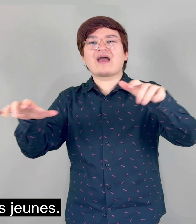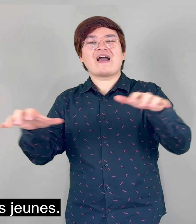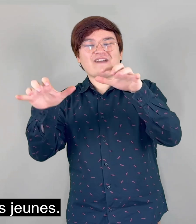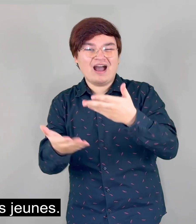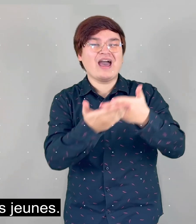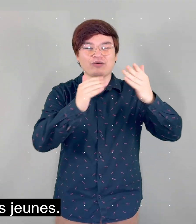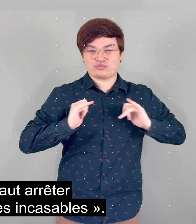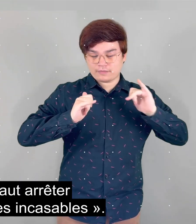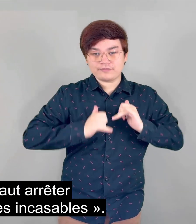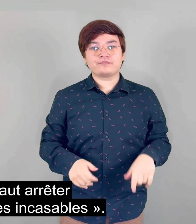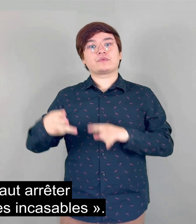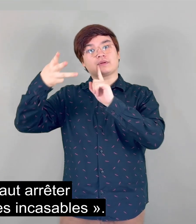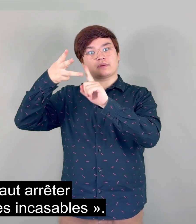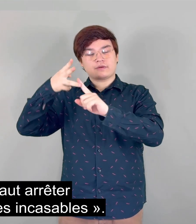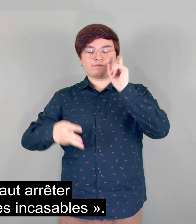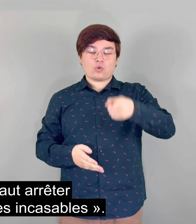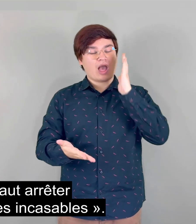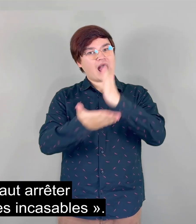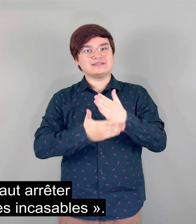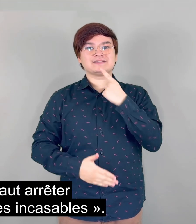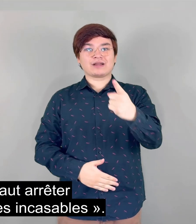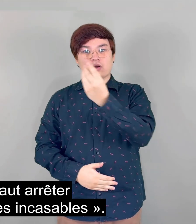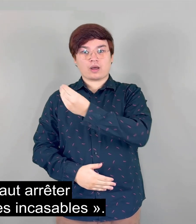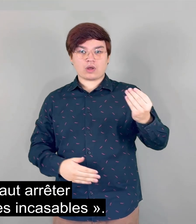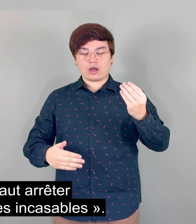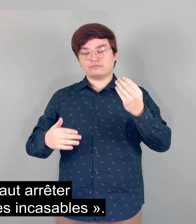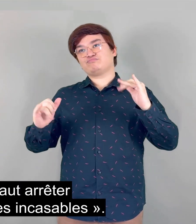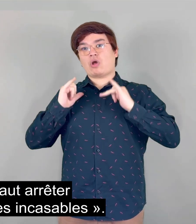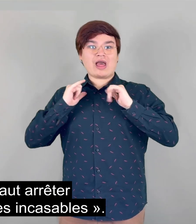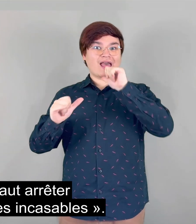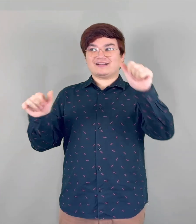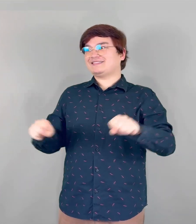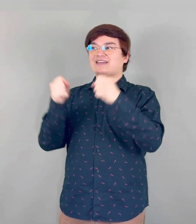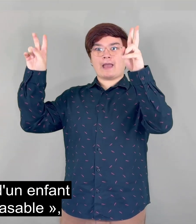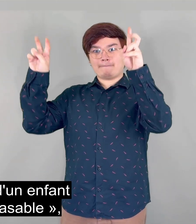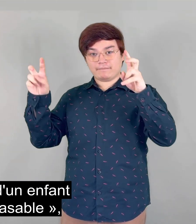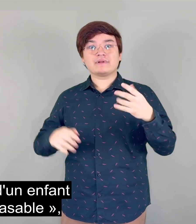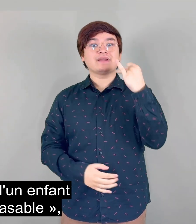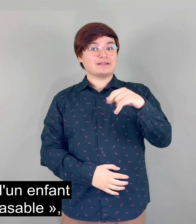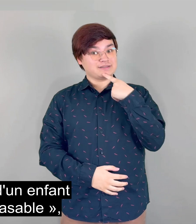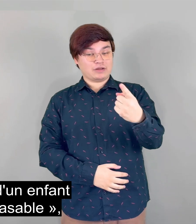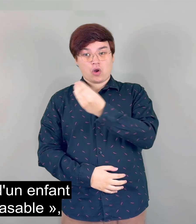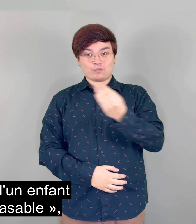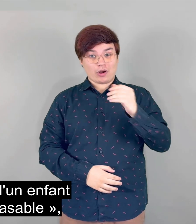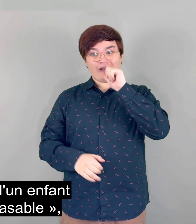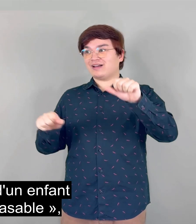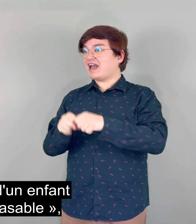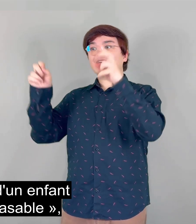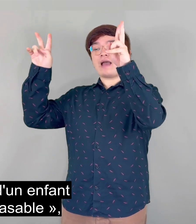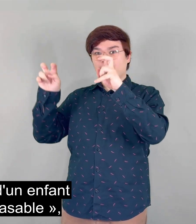aident ces jeunes. Point 3. Il faut arrêter de parler de « jeune incasable ». Quand on dit d'un enfant qu'il